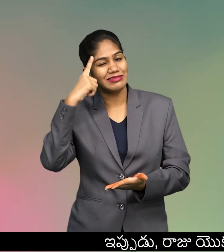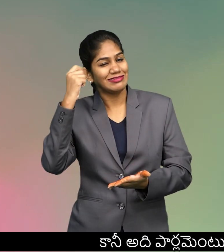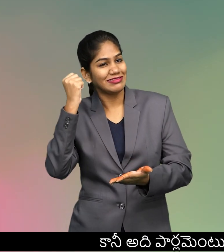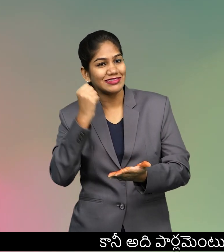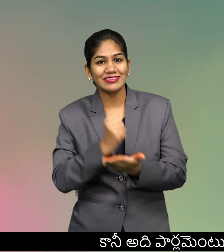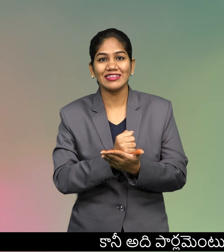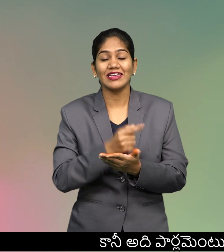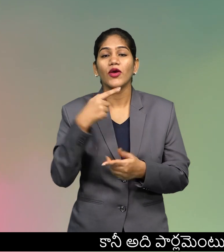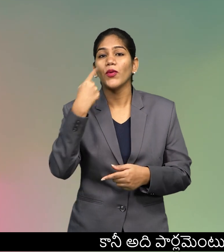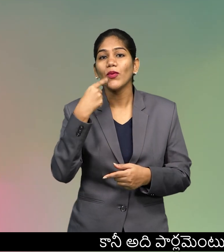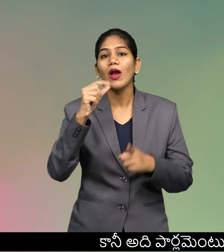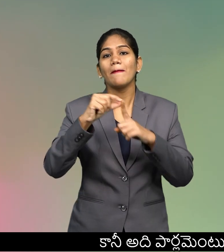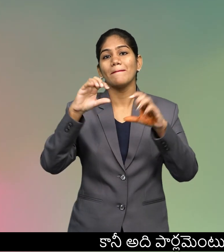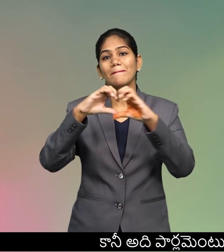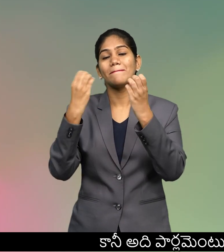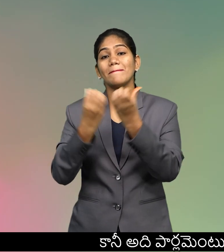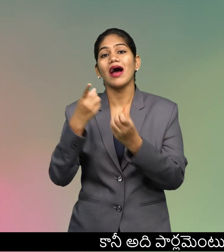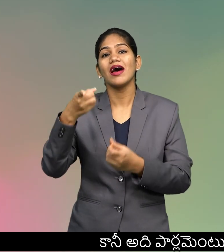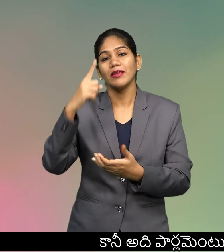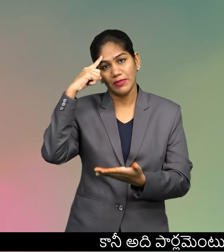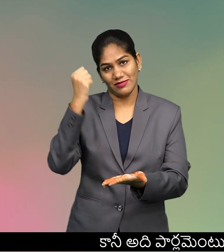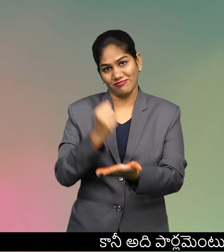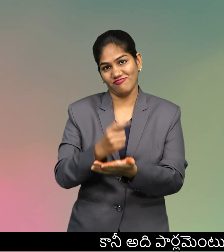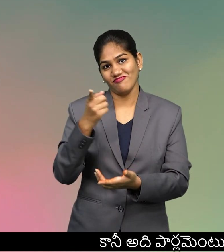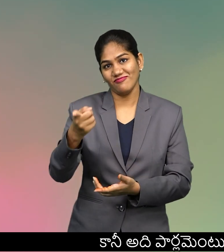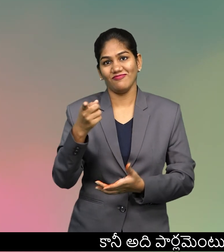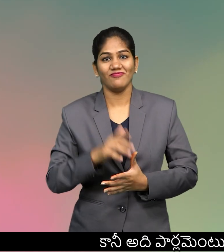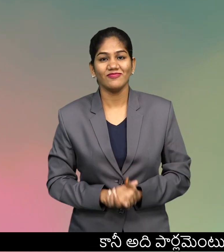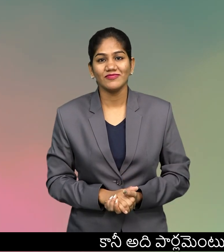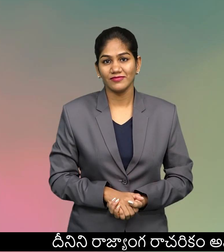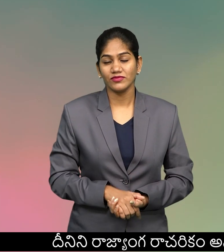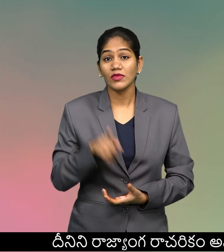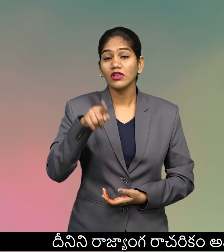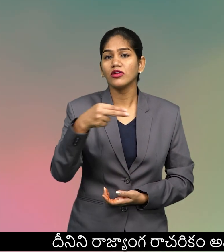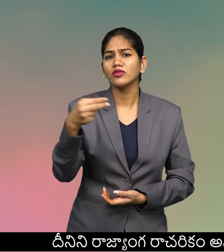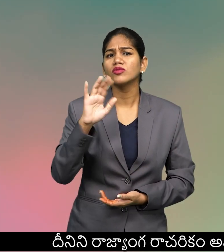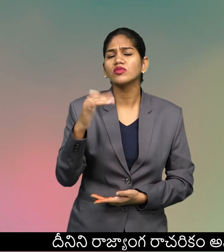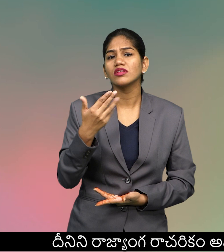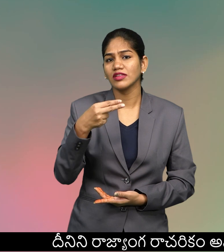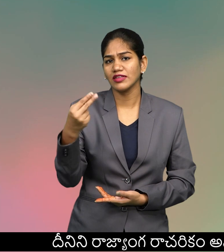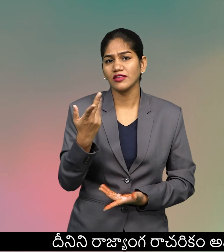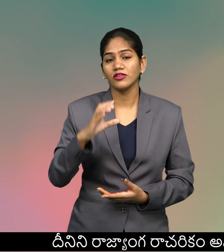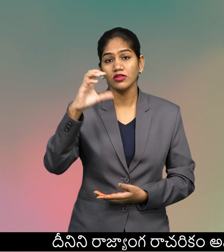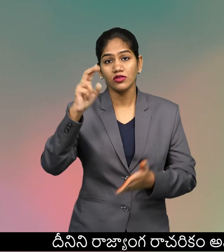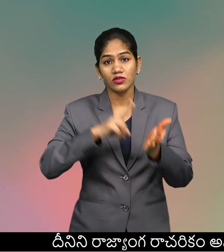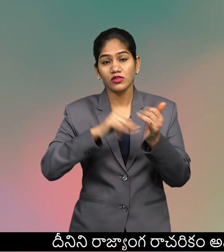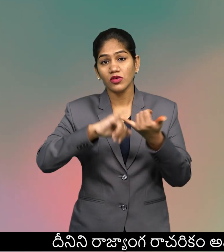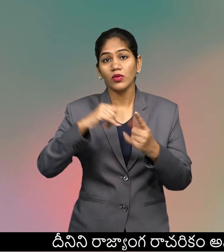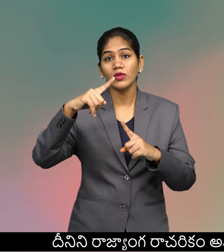కానీ అది పార్లమెంటు ద్వారా మంజూరీ చేయబడింది. దీనిని రాజ్యాంగ రాజరికం అని పిలిచేవారు.